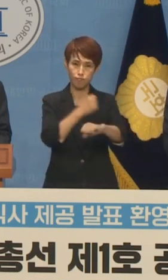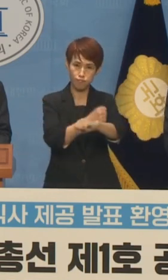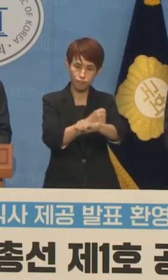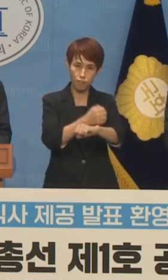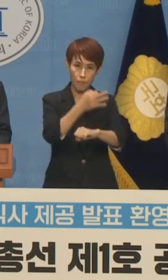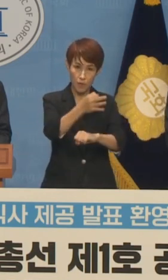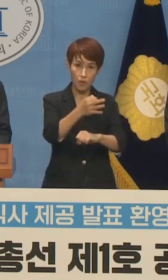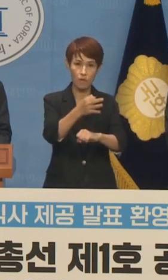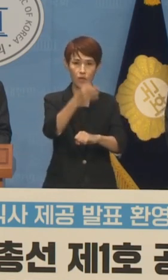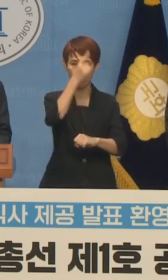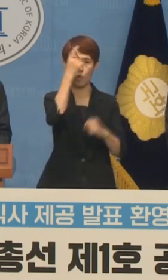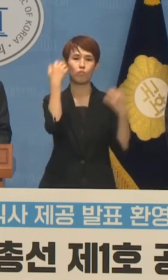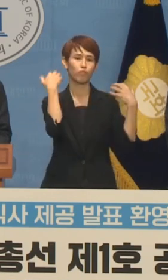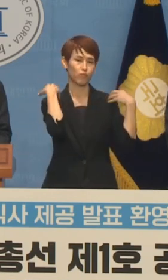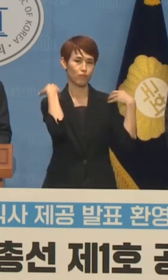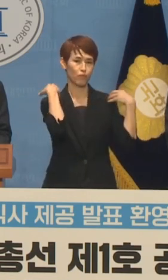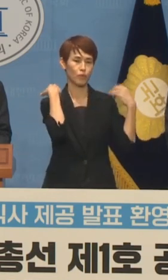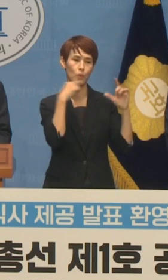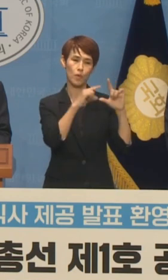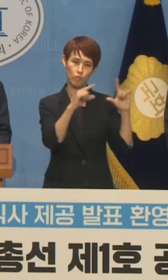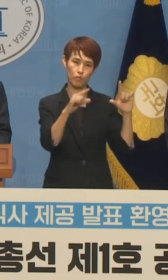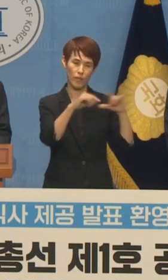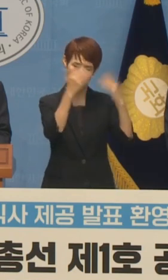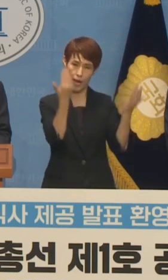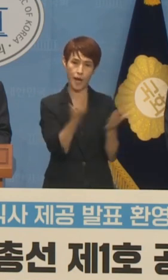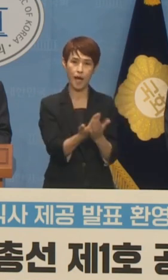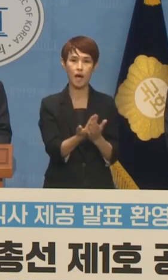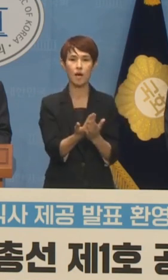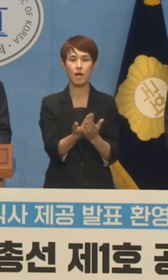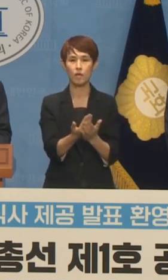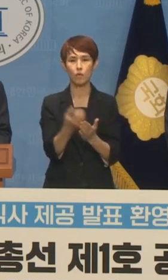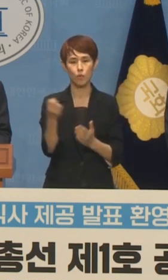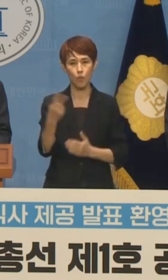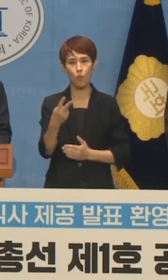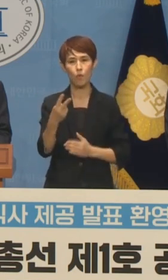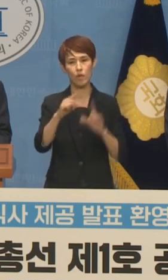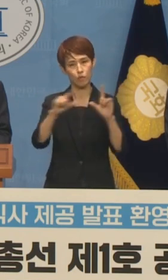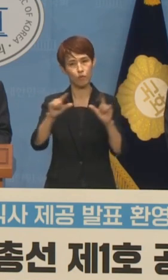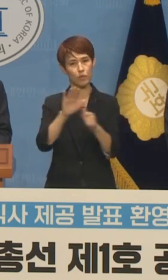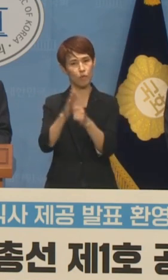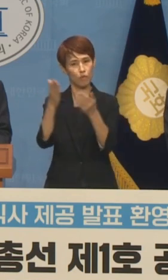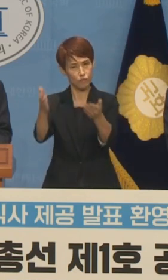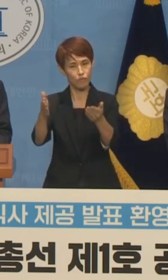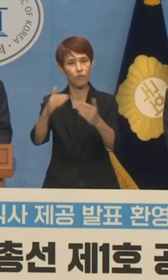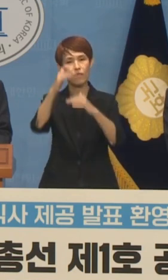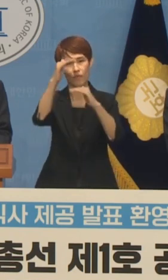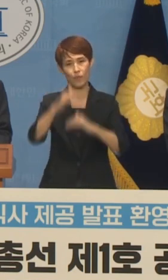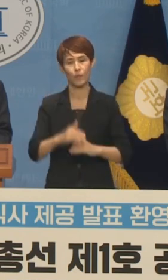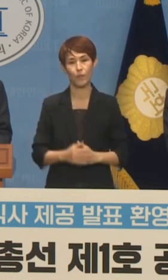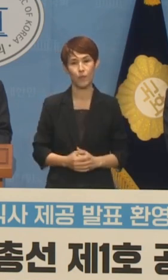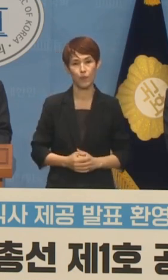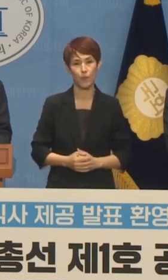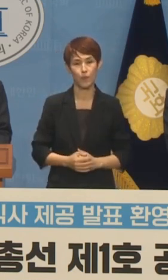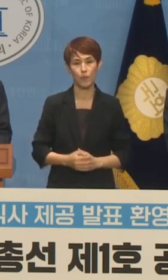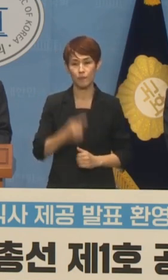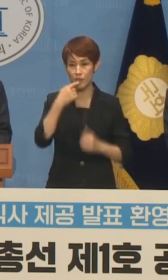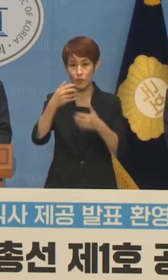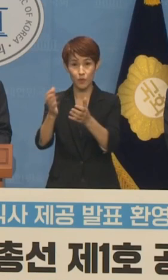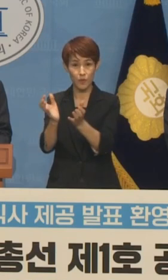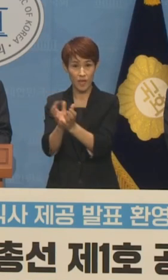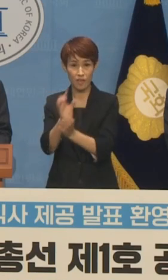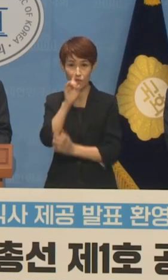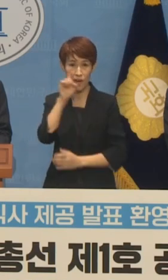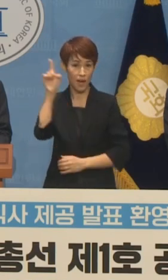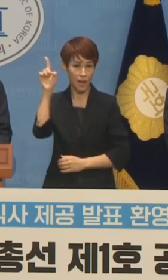대해 전부 또는 일부를 지원할 수 있게 하는 조항의 신설이 골자입니다. 또한 민주당